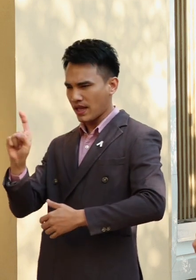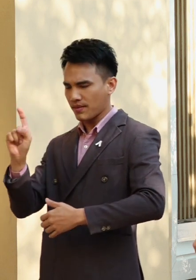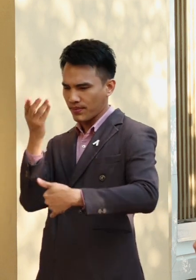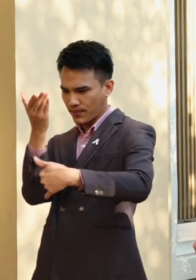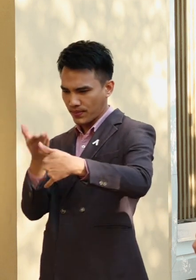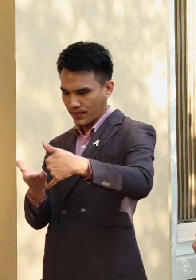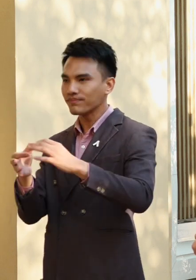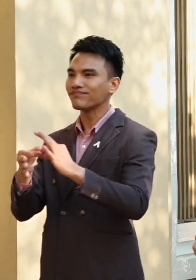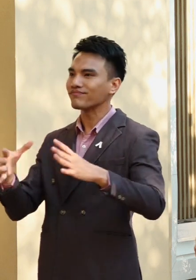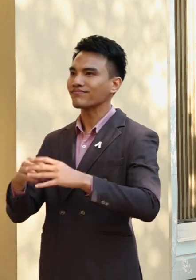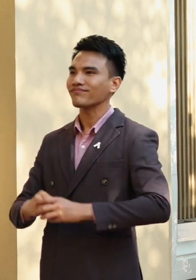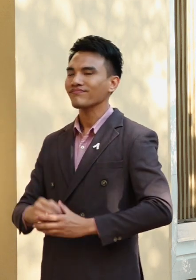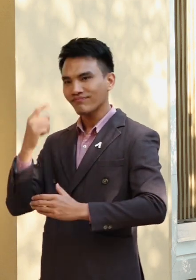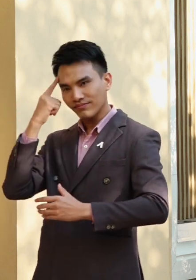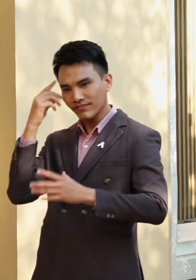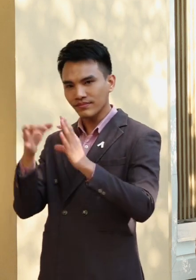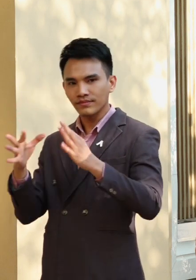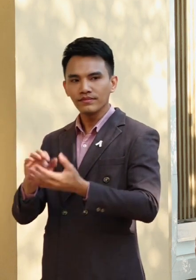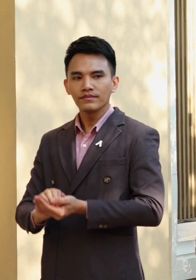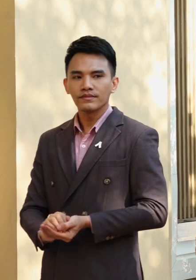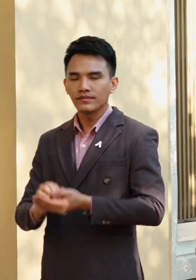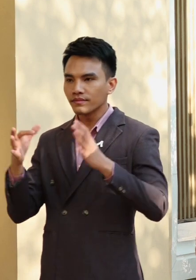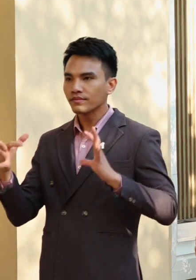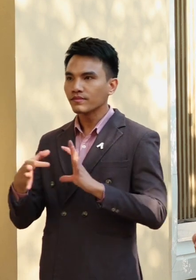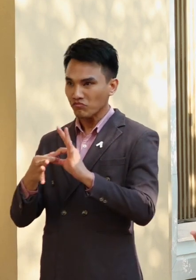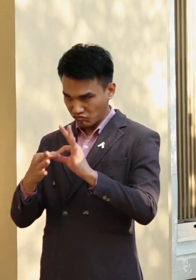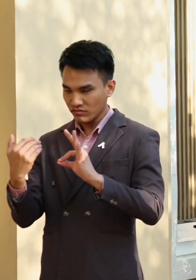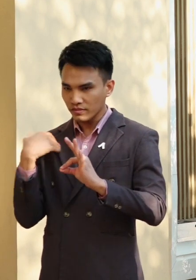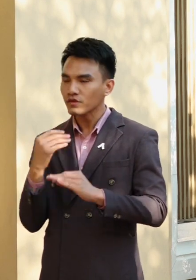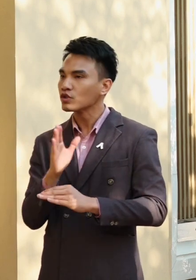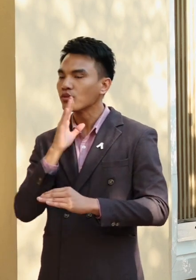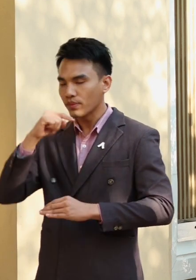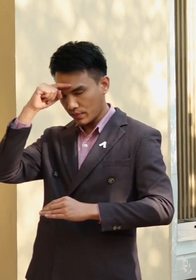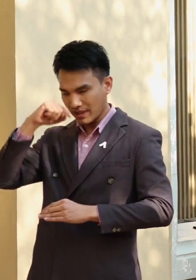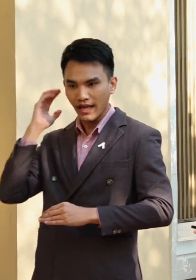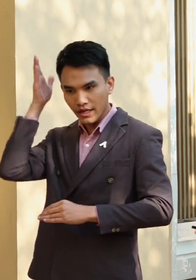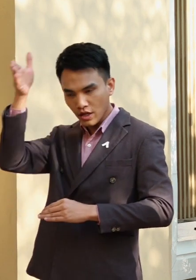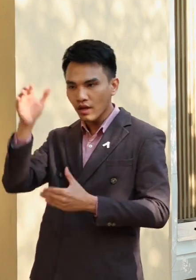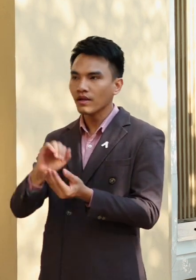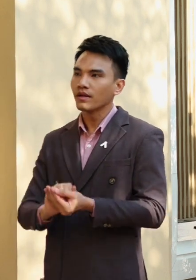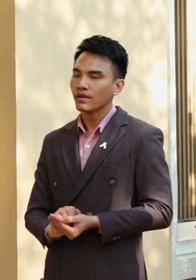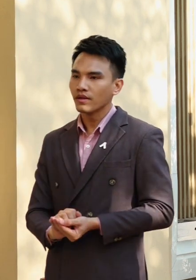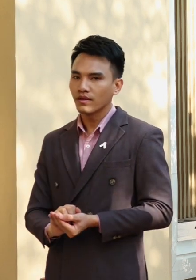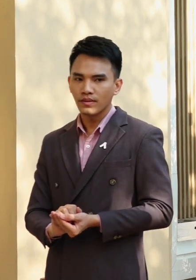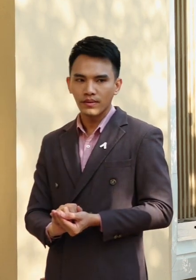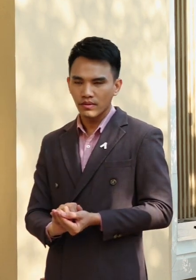าจะเกี่ยวกันครับ อาจจะเป็นที่น่ากังวลนะคะเพราะว่าถ้าเกิดประเทศไทยถูกกักขังที่โรงแรม